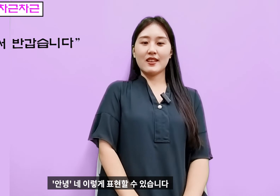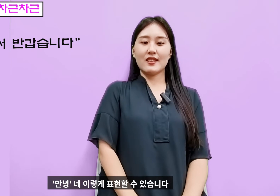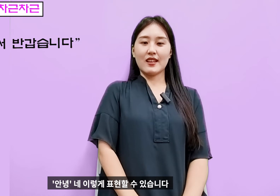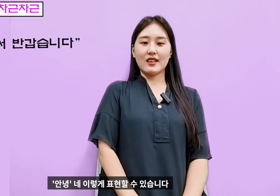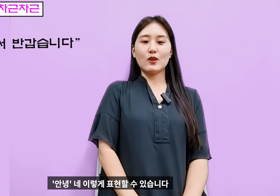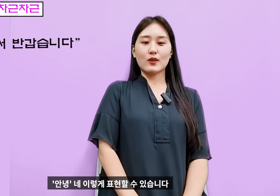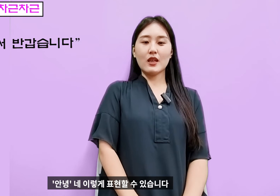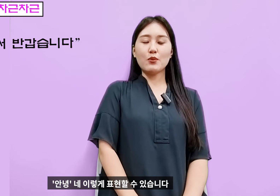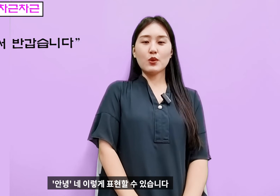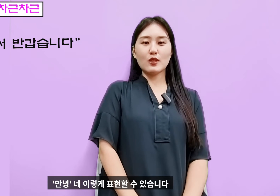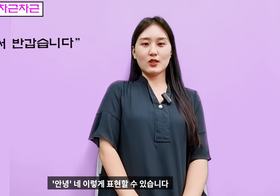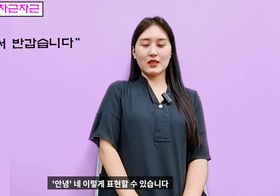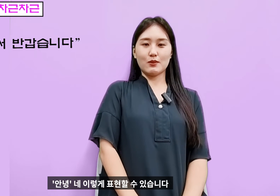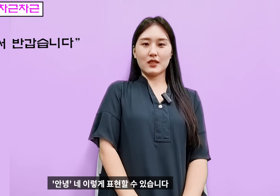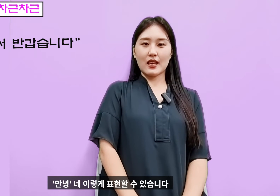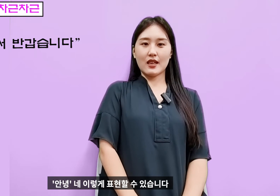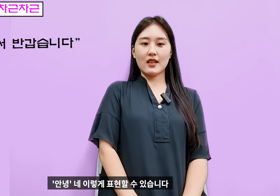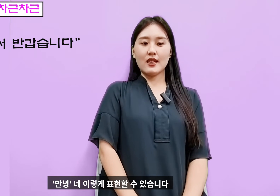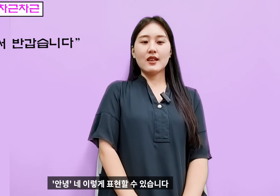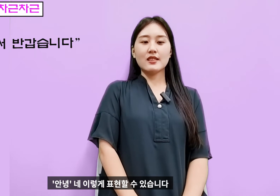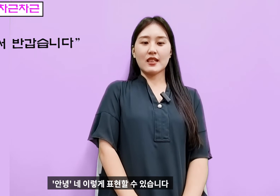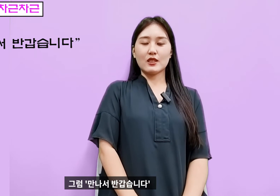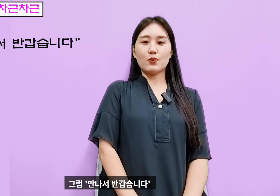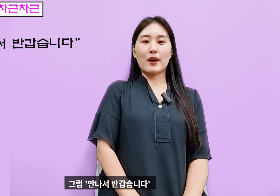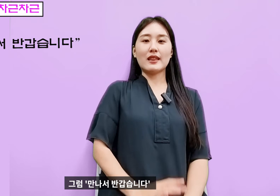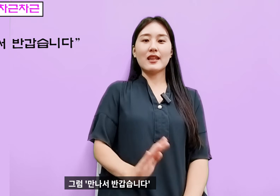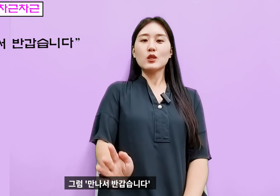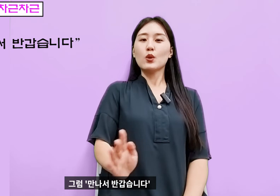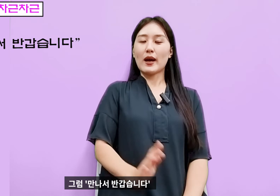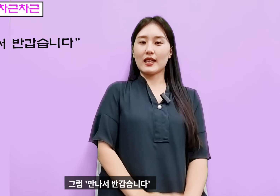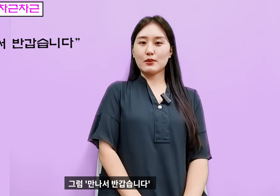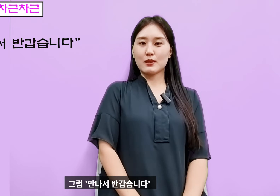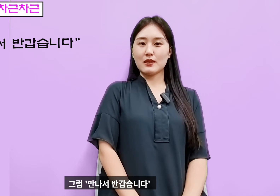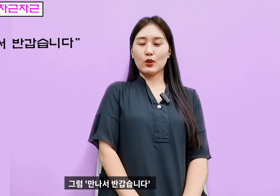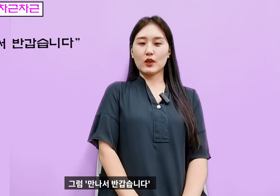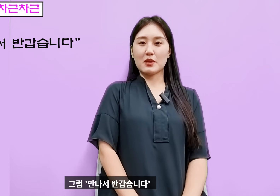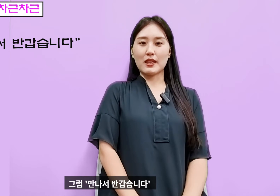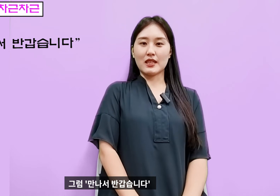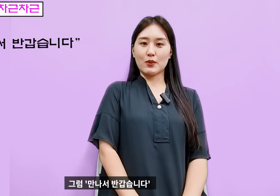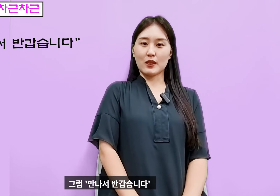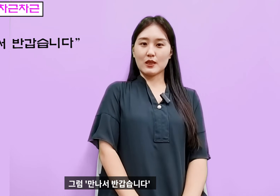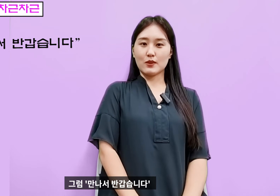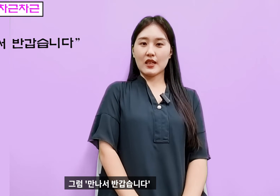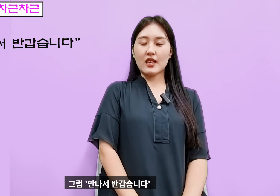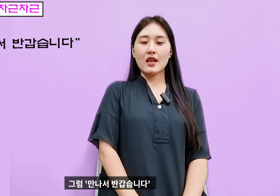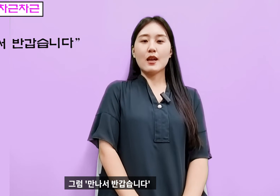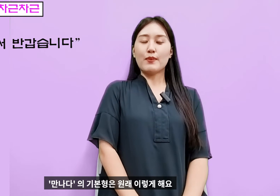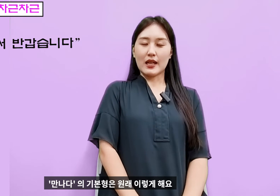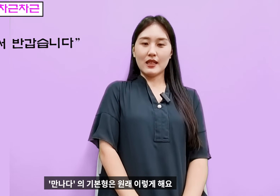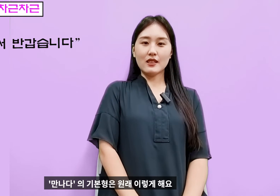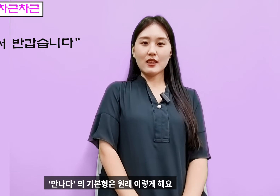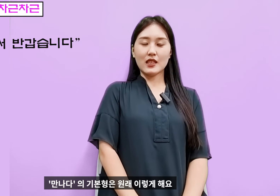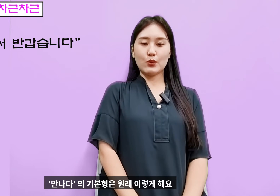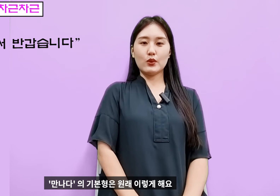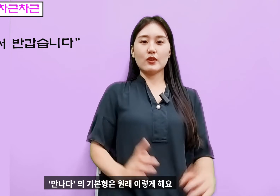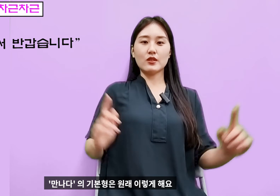네, 이렇게 표현할 수 있습니다. 자, 그럼 만나서 반갑습니다. 어떻게 만나서 반갑습니다. 만나다의 기본형은